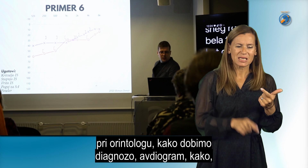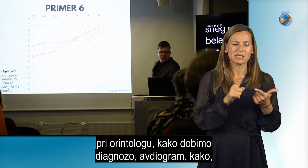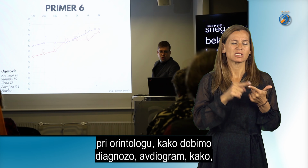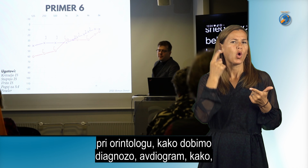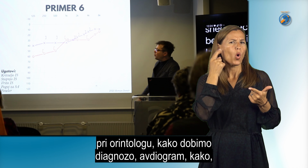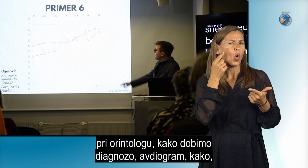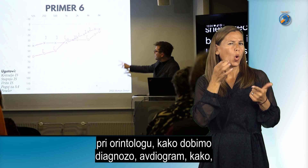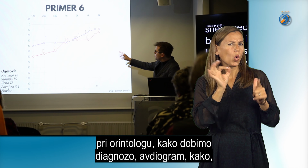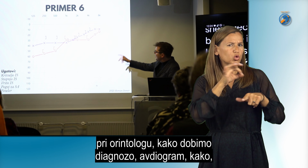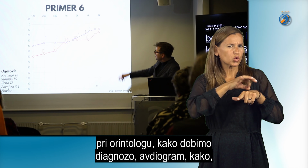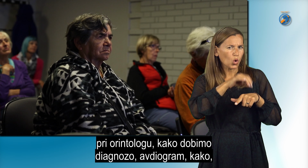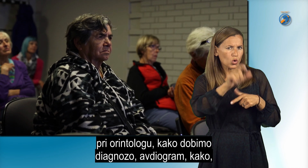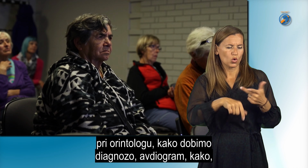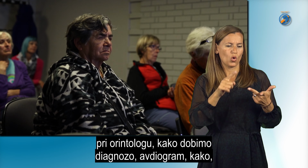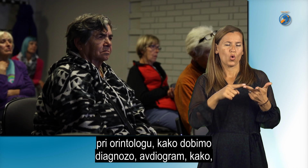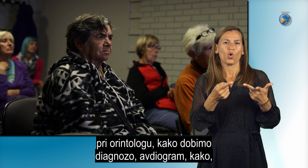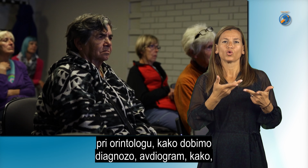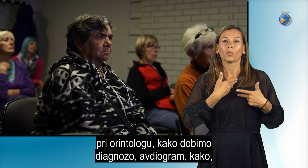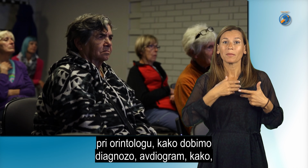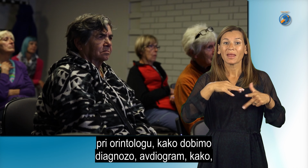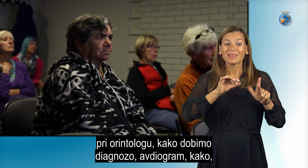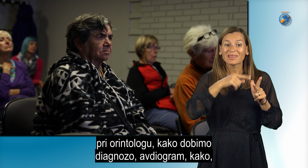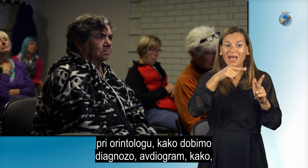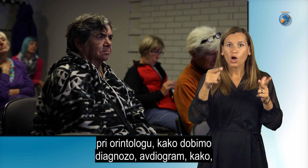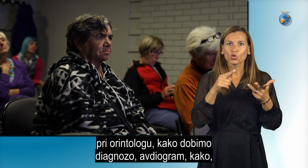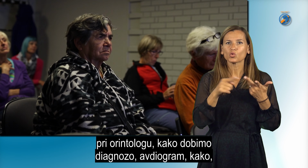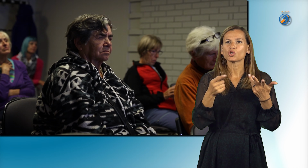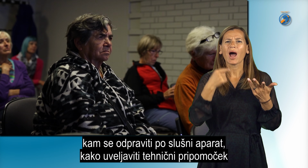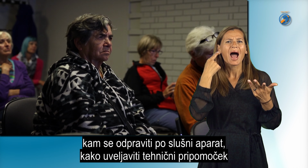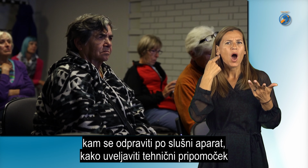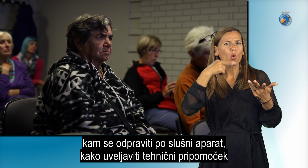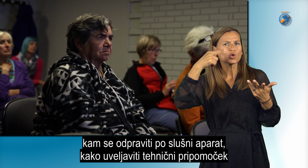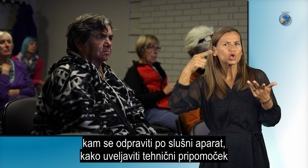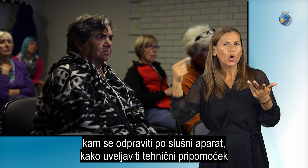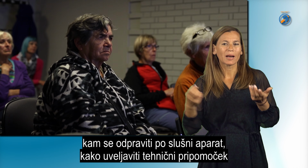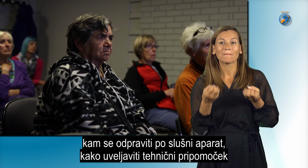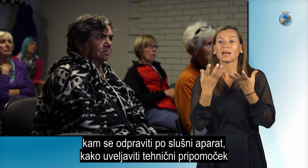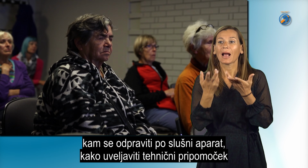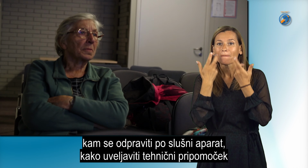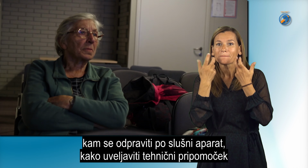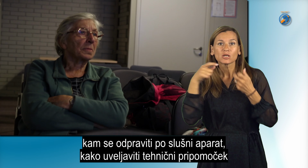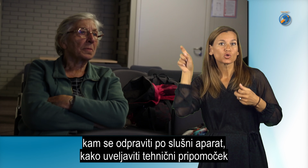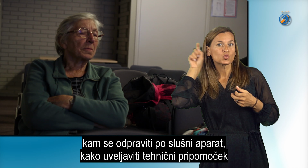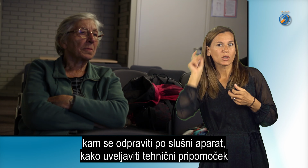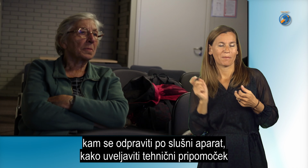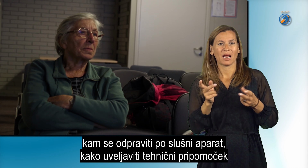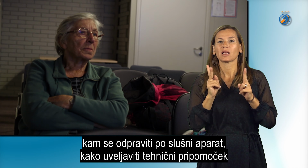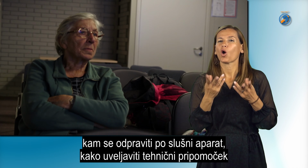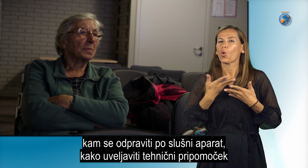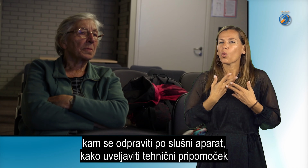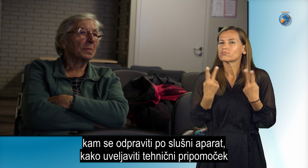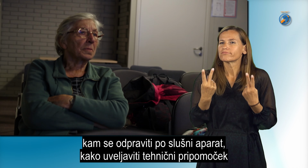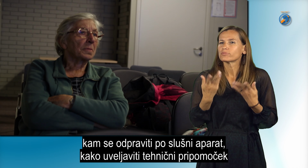otologu, ko dobimo diagnozo, audiogram, kam se odpraviti poslušni aparat, kako